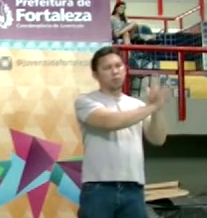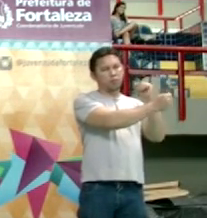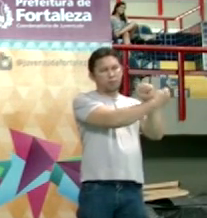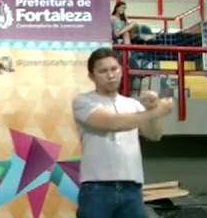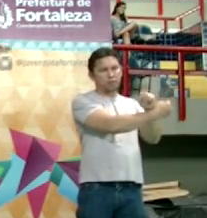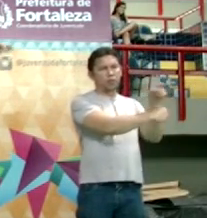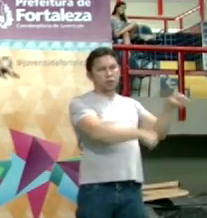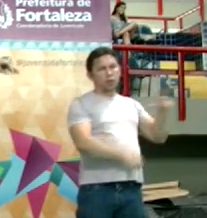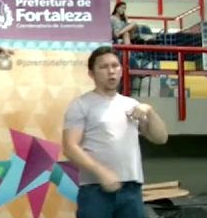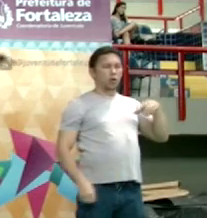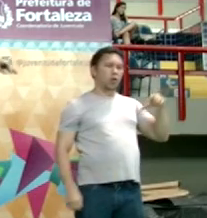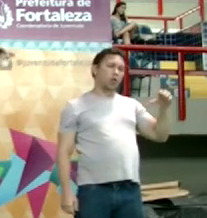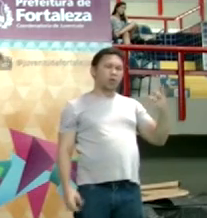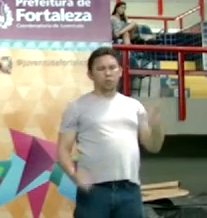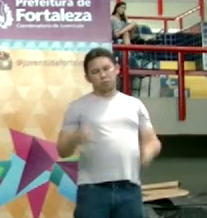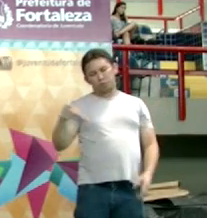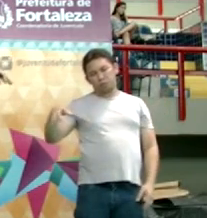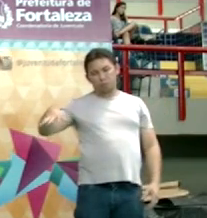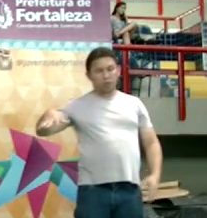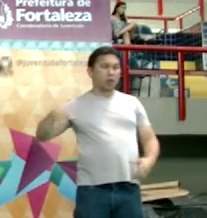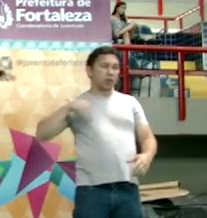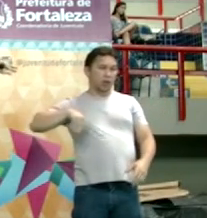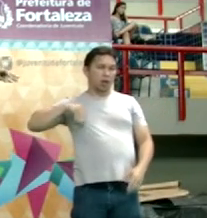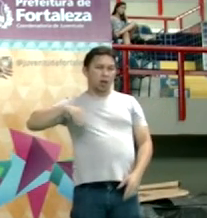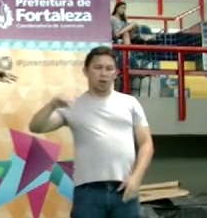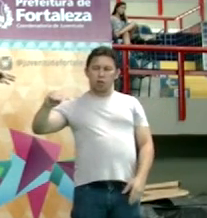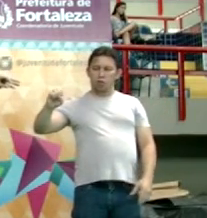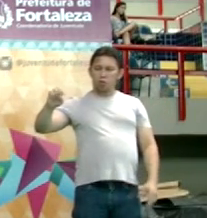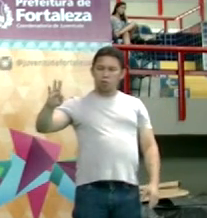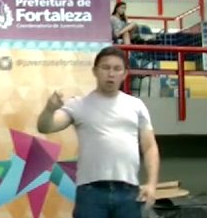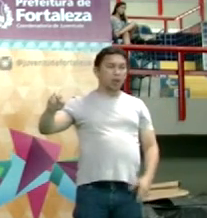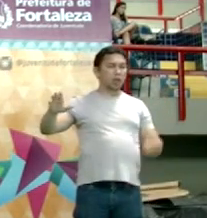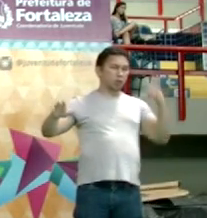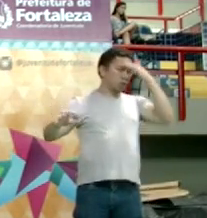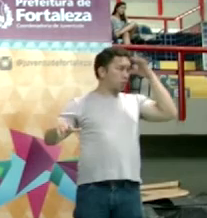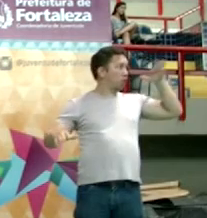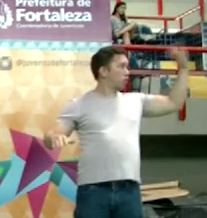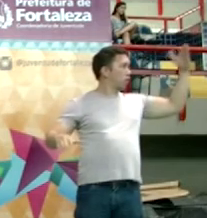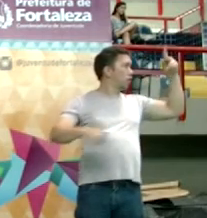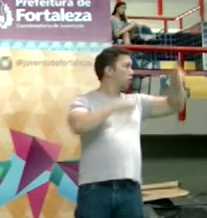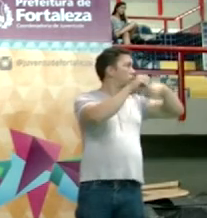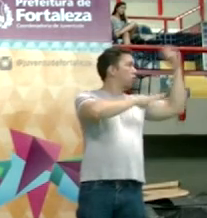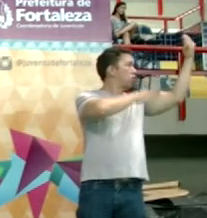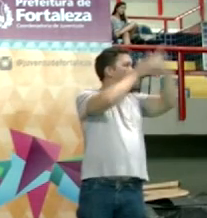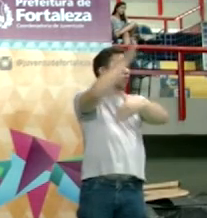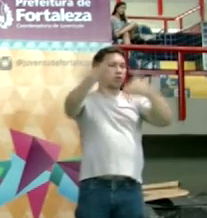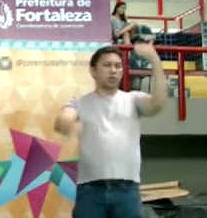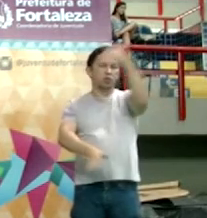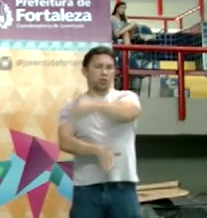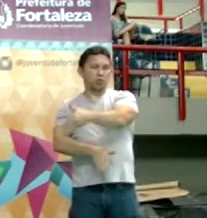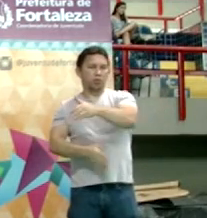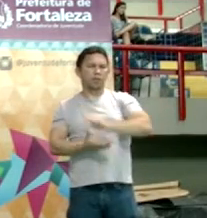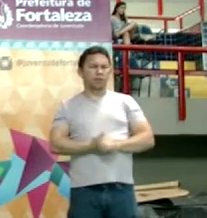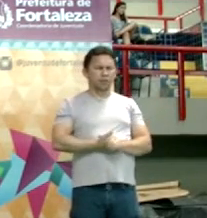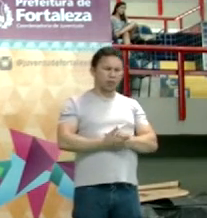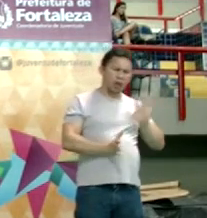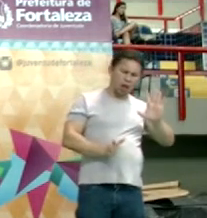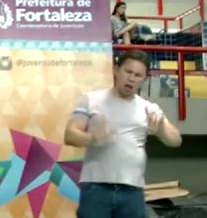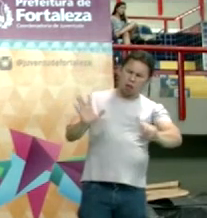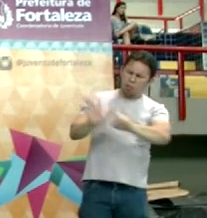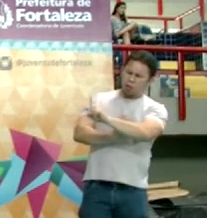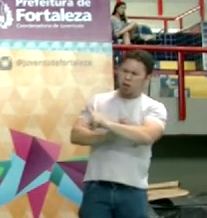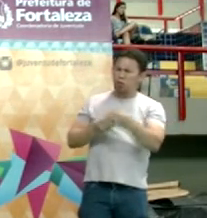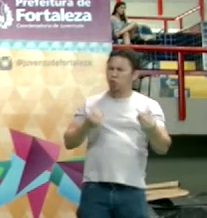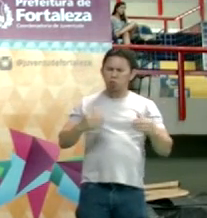Oeste Paulista, crescendo, mão de obra assalariada com a chegada dos imigrantes. Ciliano, mas espera aí. A tendência